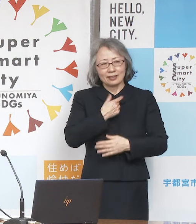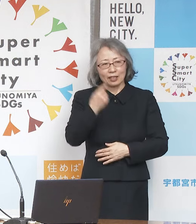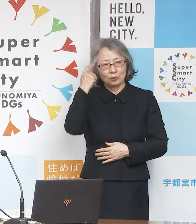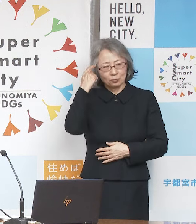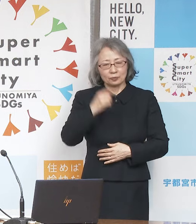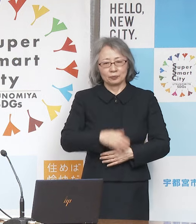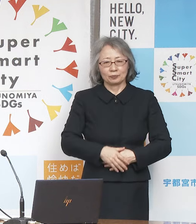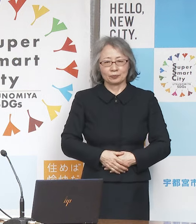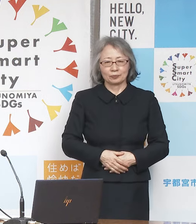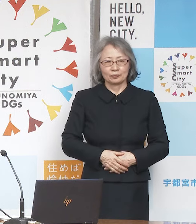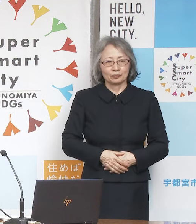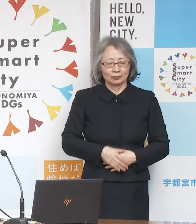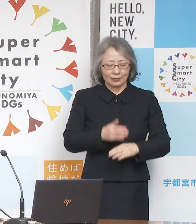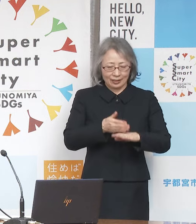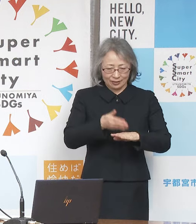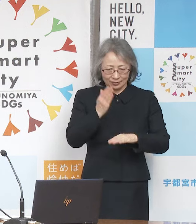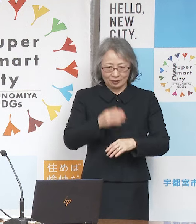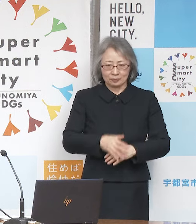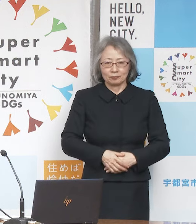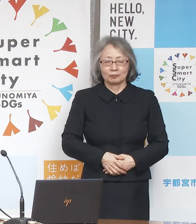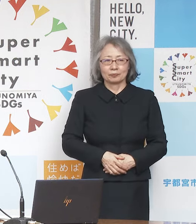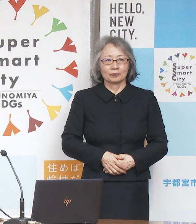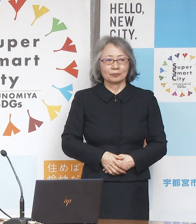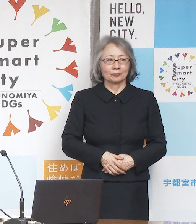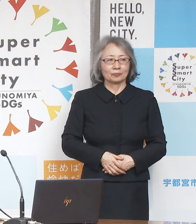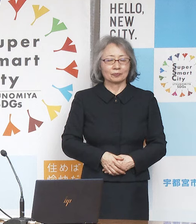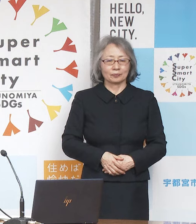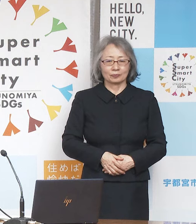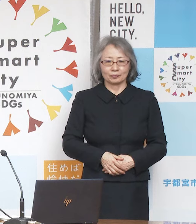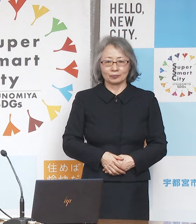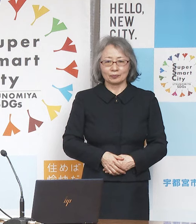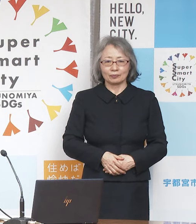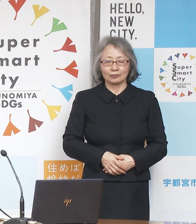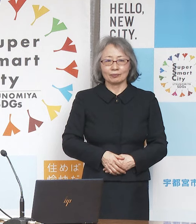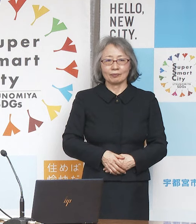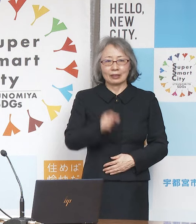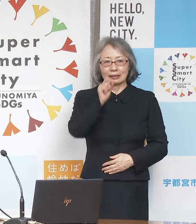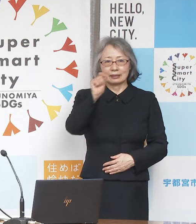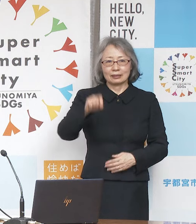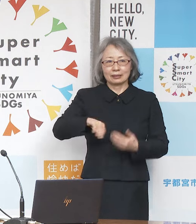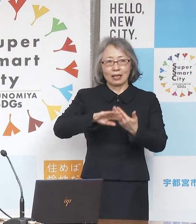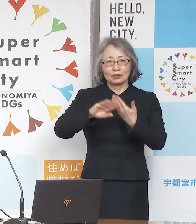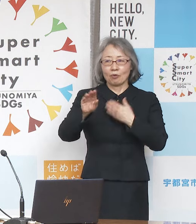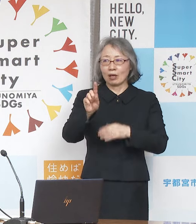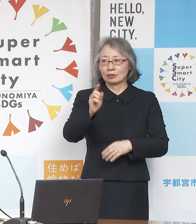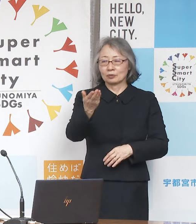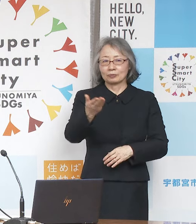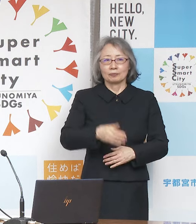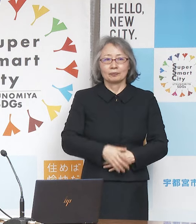思いますありがとうございますでしょう